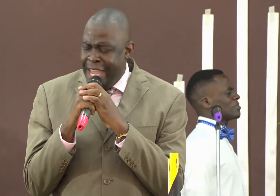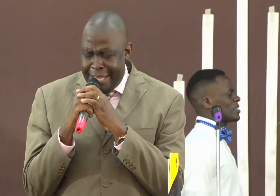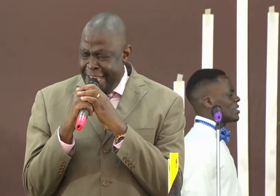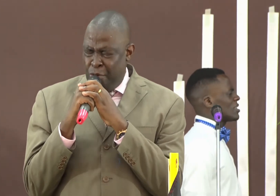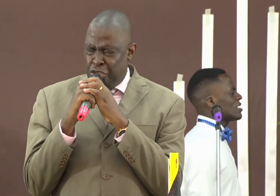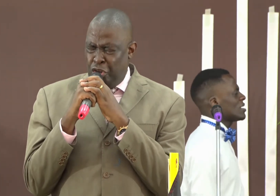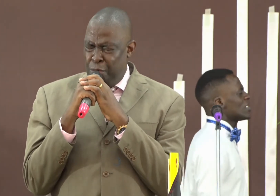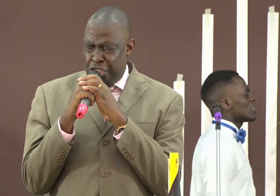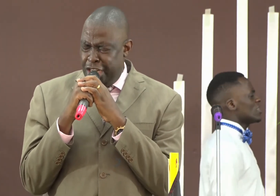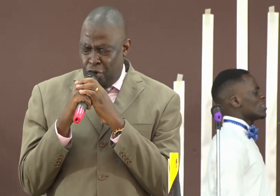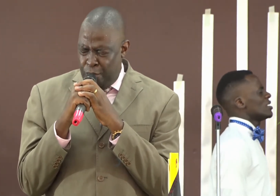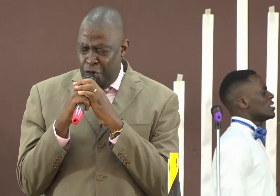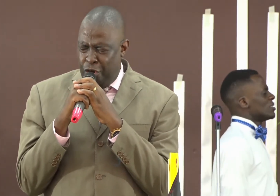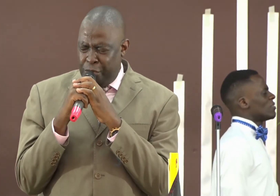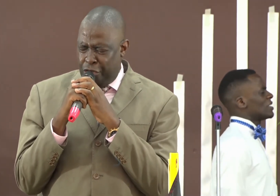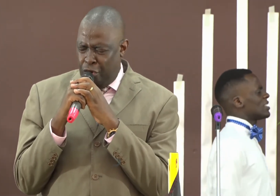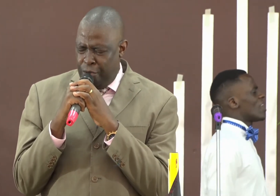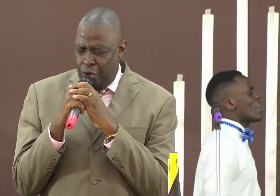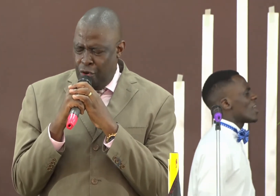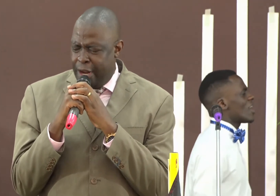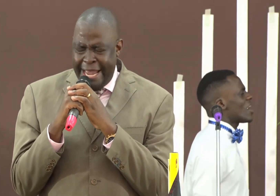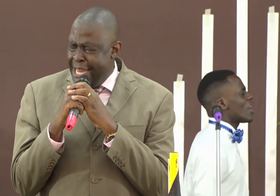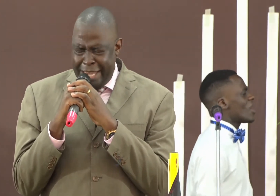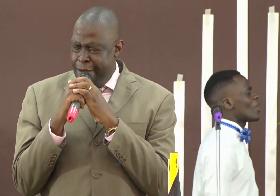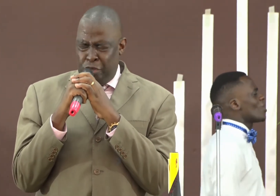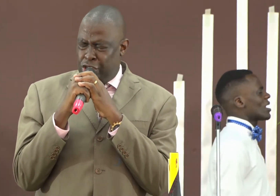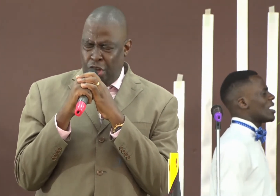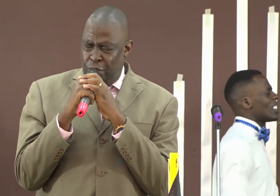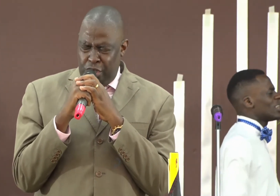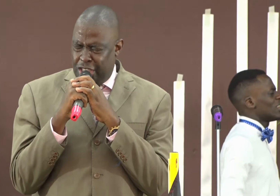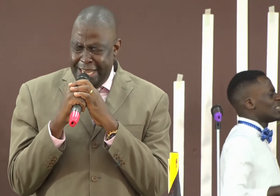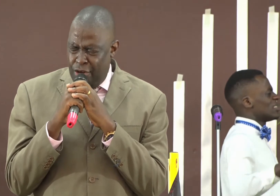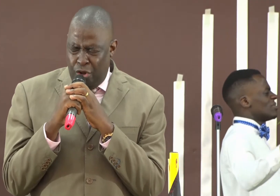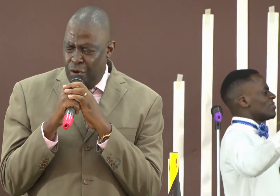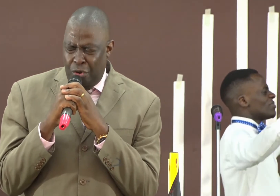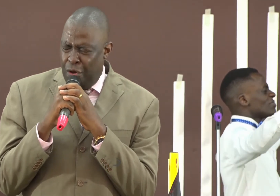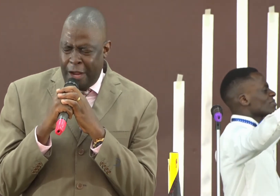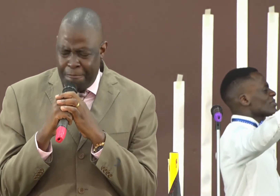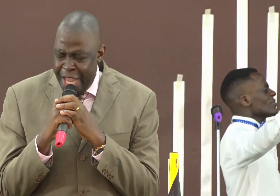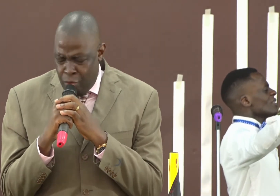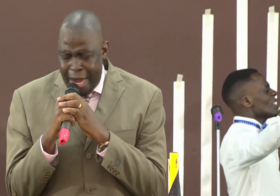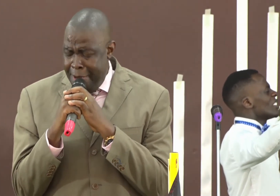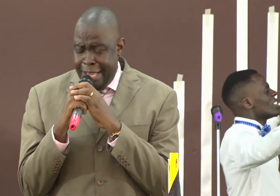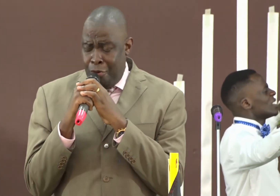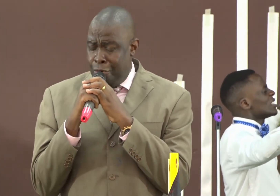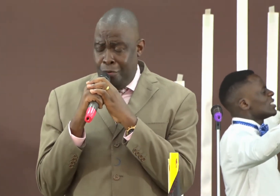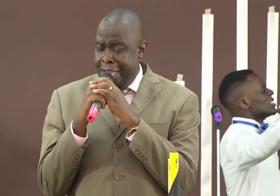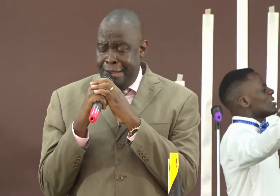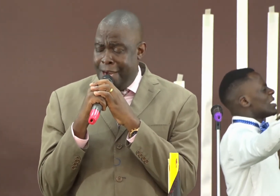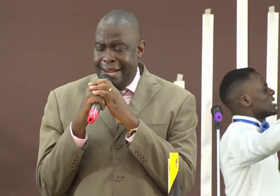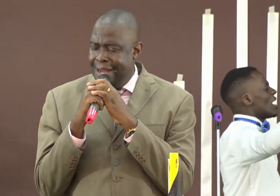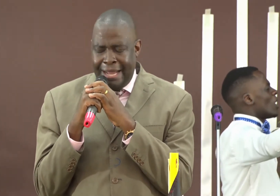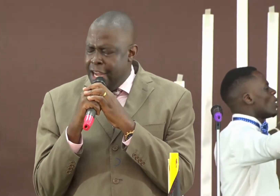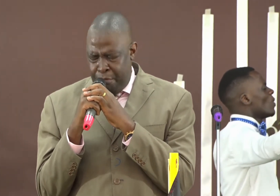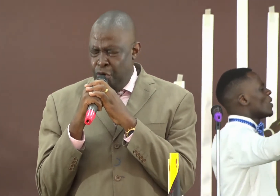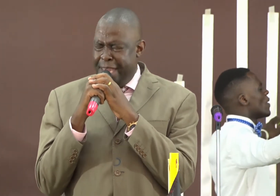region Yemosomo tindo moyo mtokobo Yemosomo tendo Waberewo